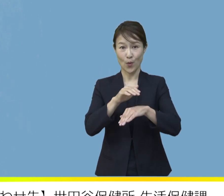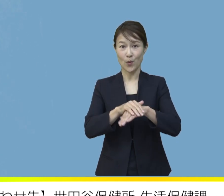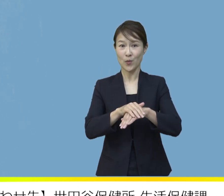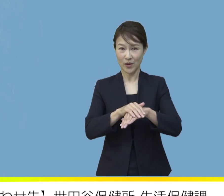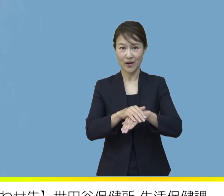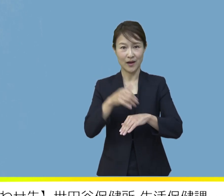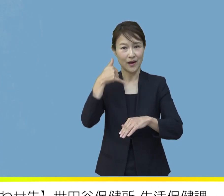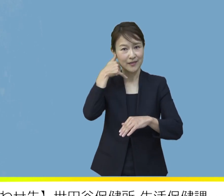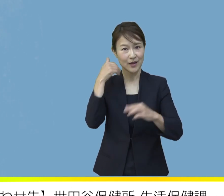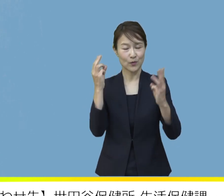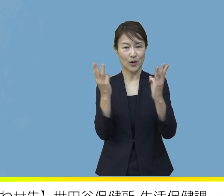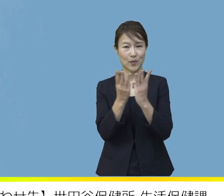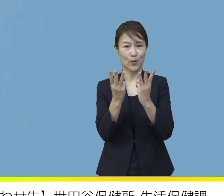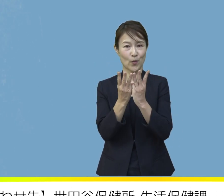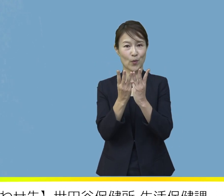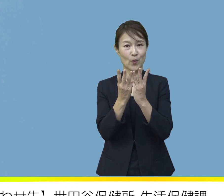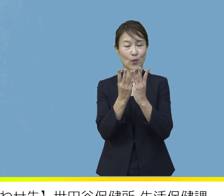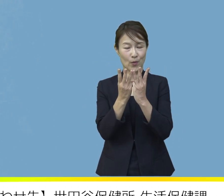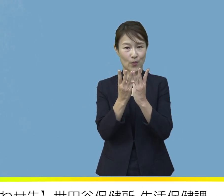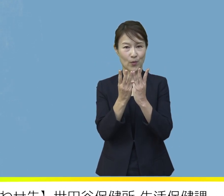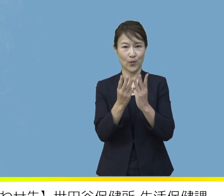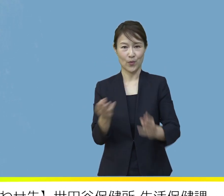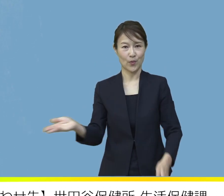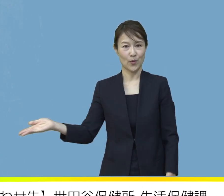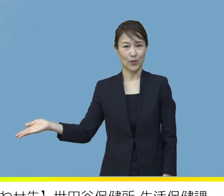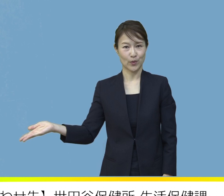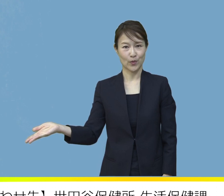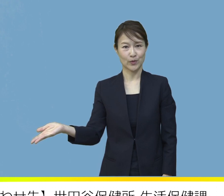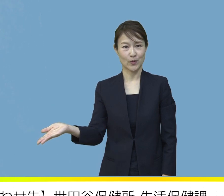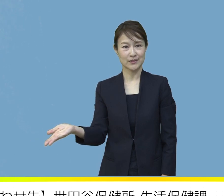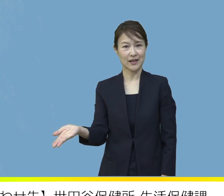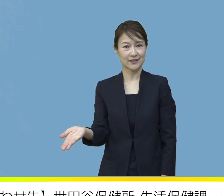電話5432